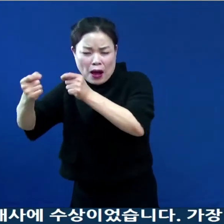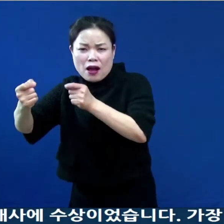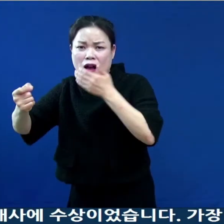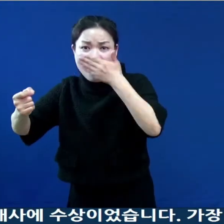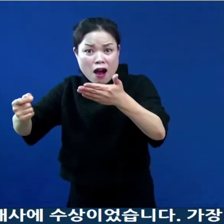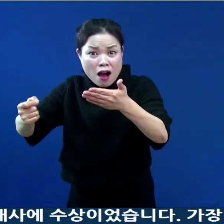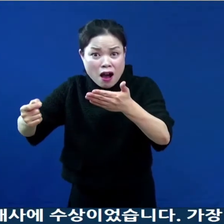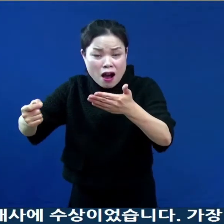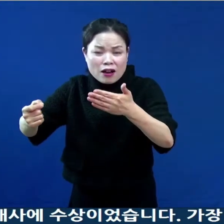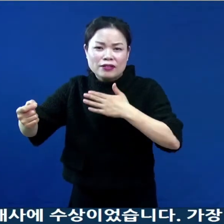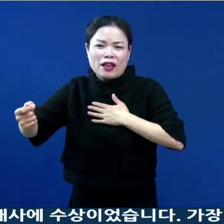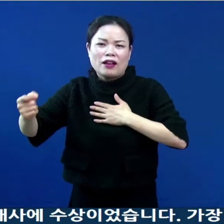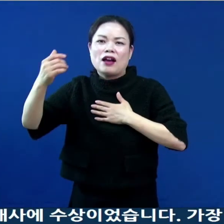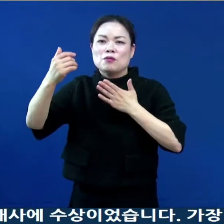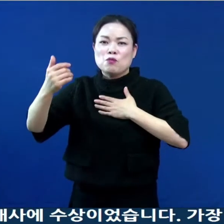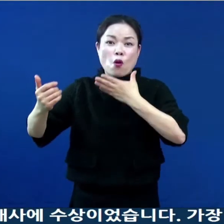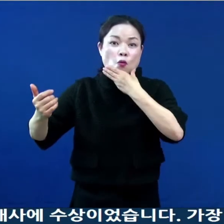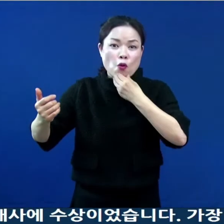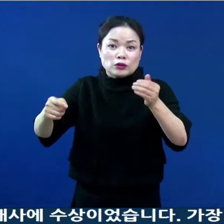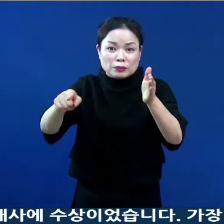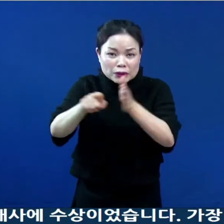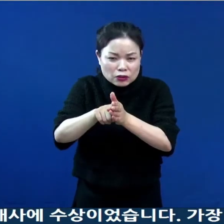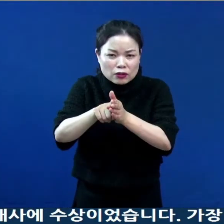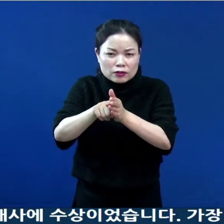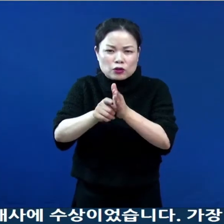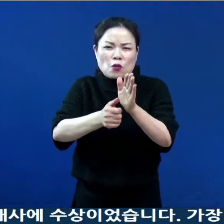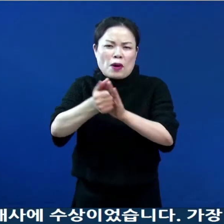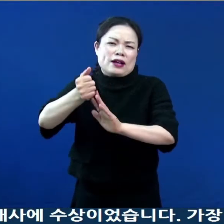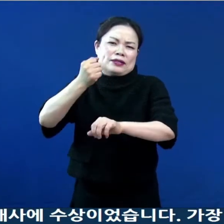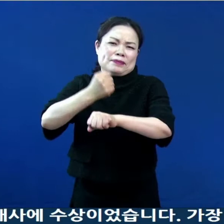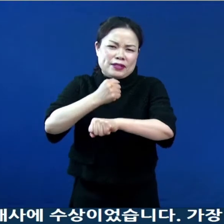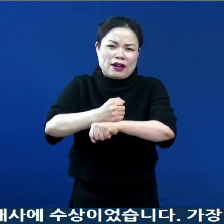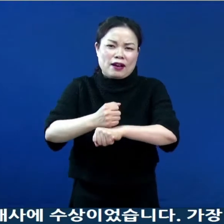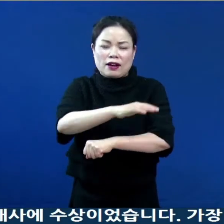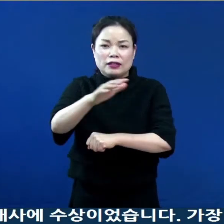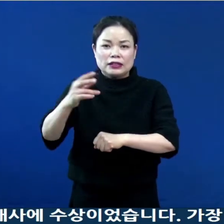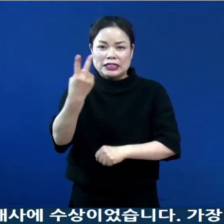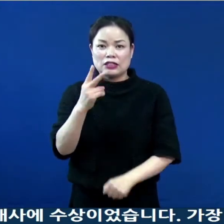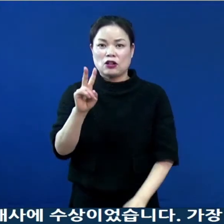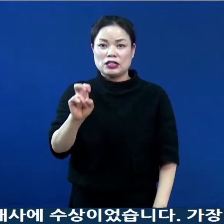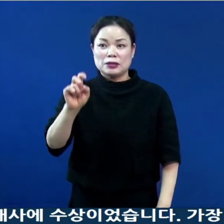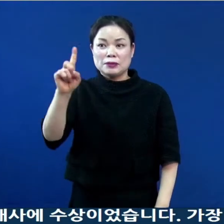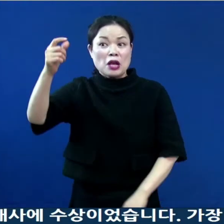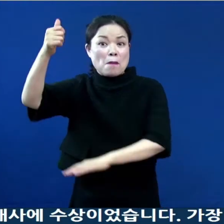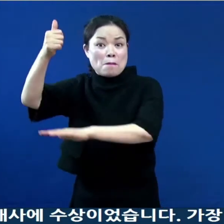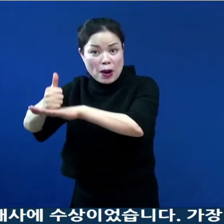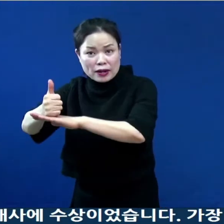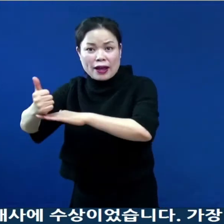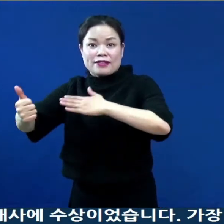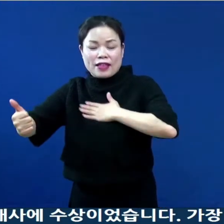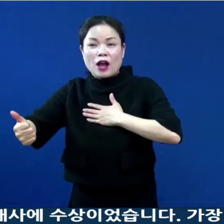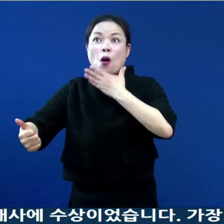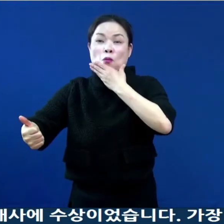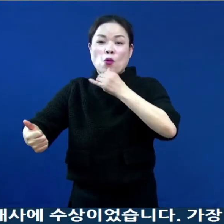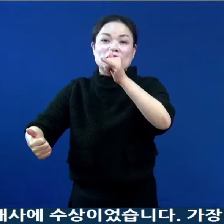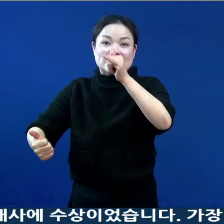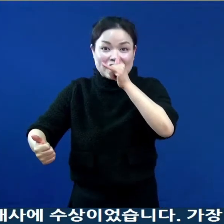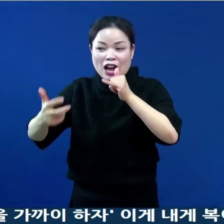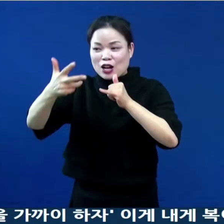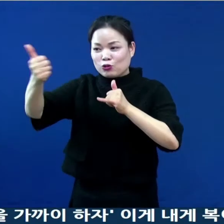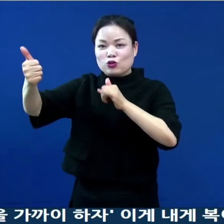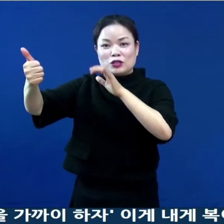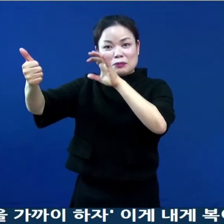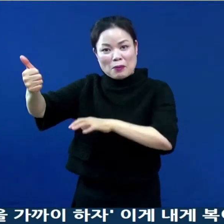하겠습니다, 이것이 내게 복인 줄 믿고 가겠습니다. 그래서 2021년 말에는 이것이 정말 내게 복이었다라고 주님